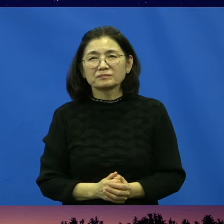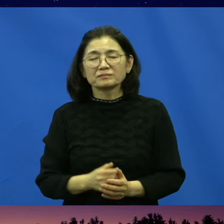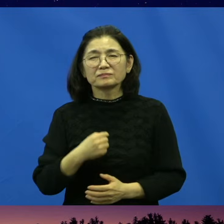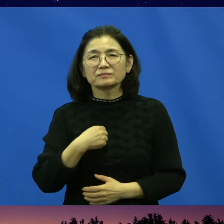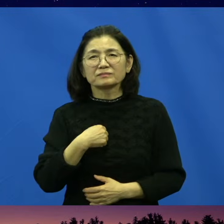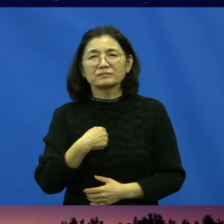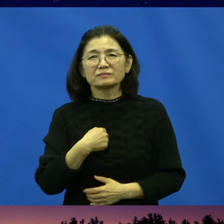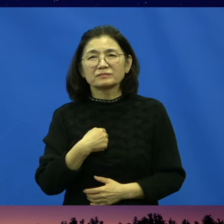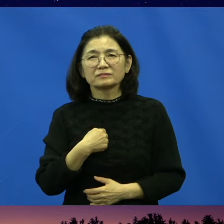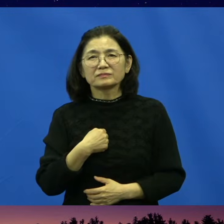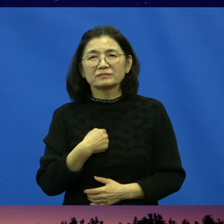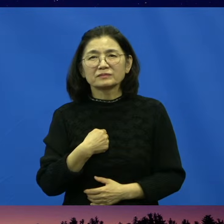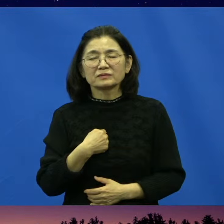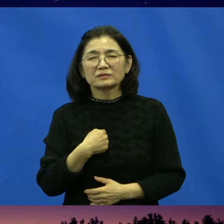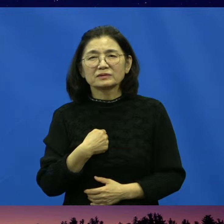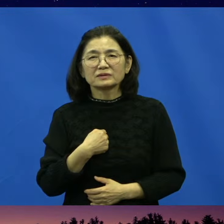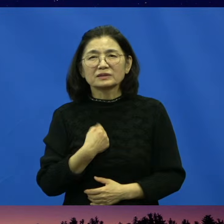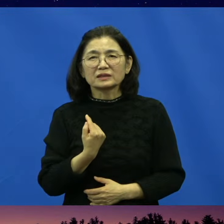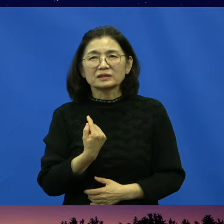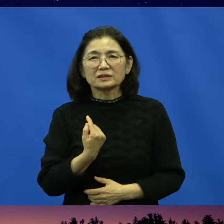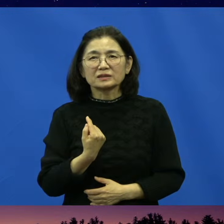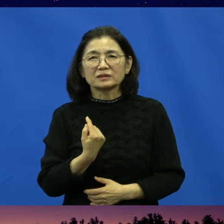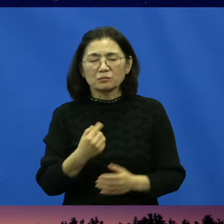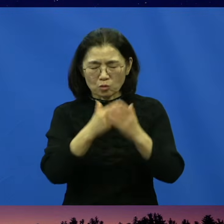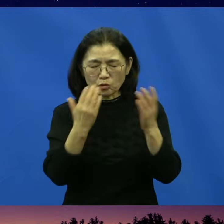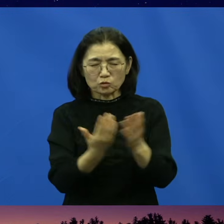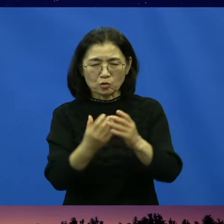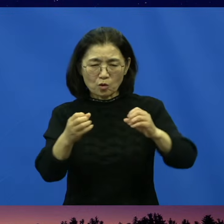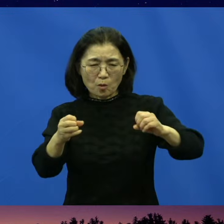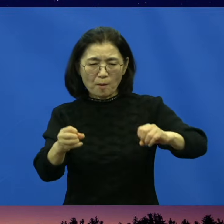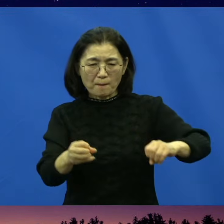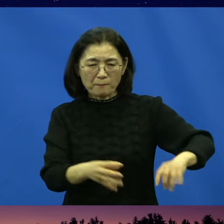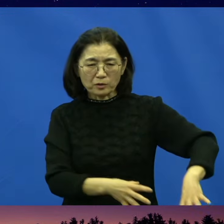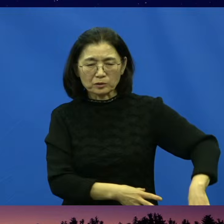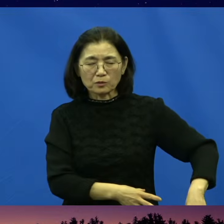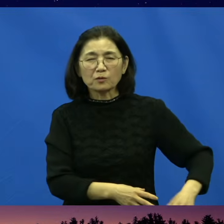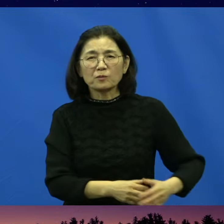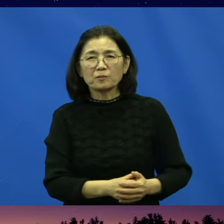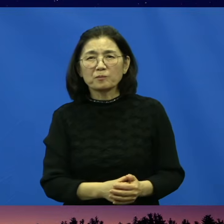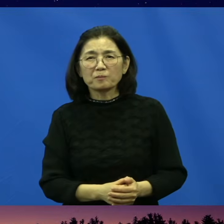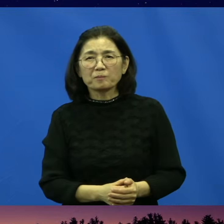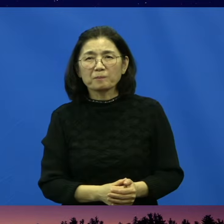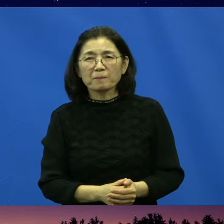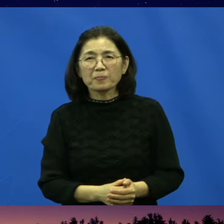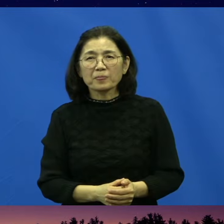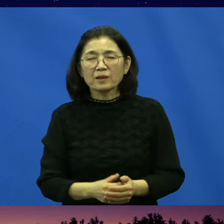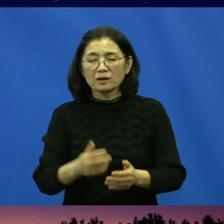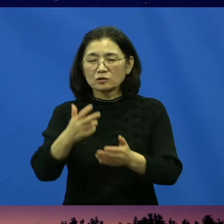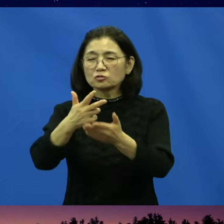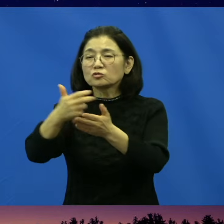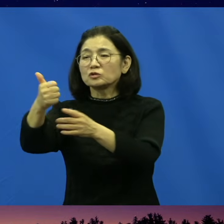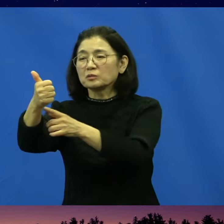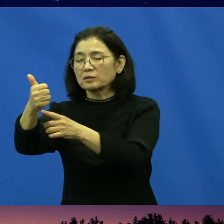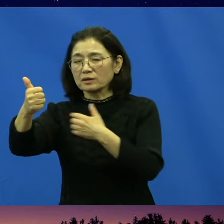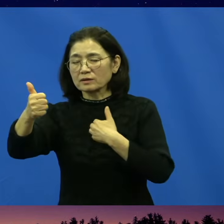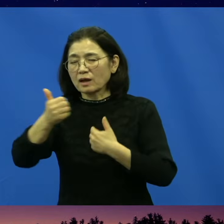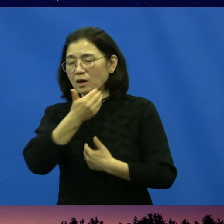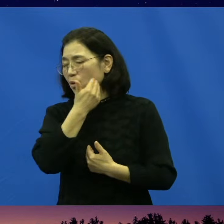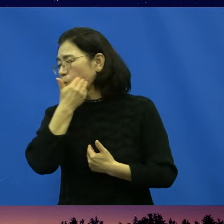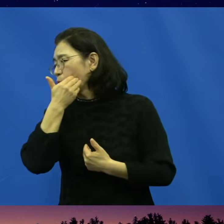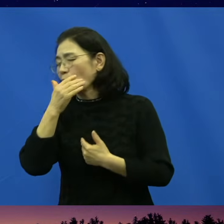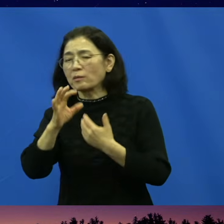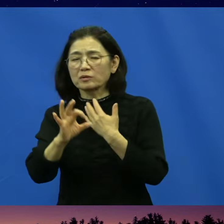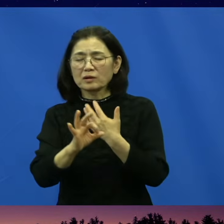자신이 버릴 것은 다 버리고 이제 주님이 나를 외면하시면 나는 이제